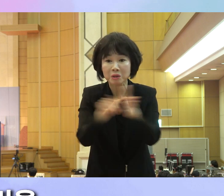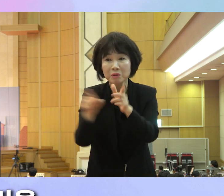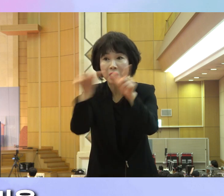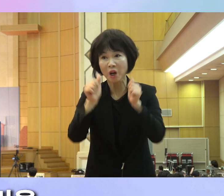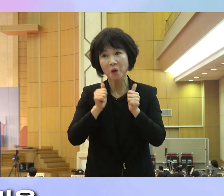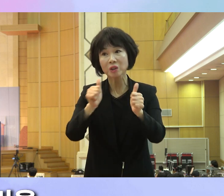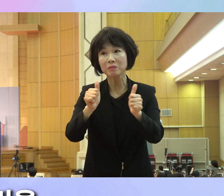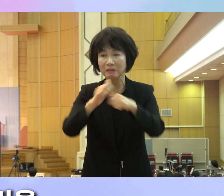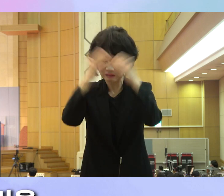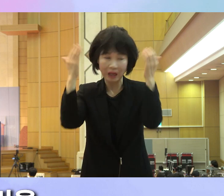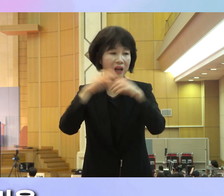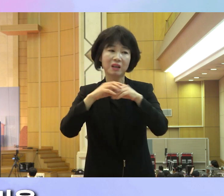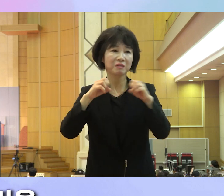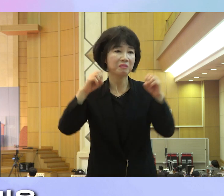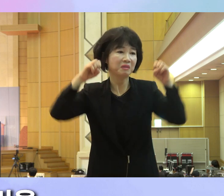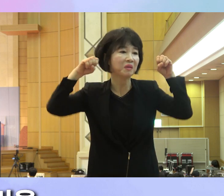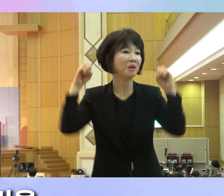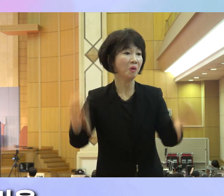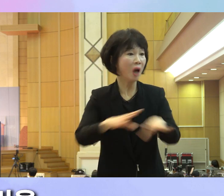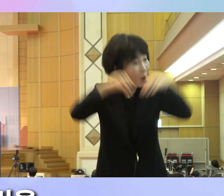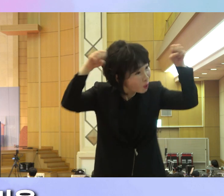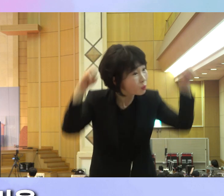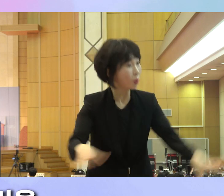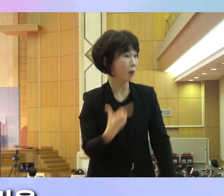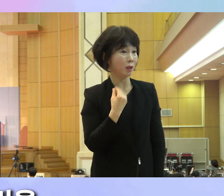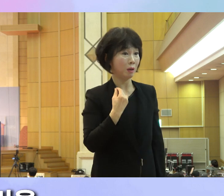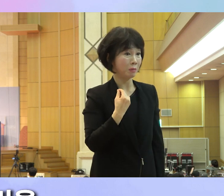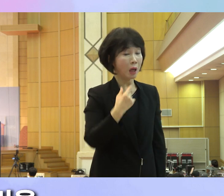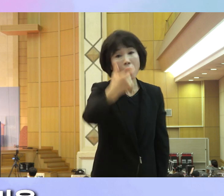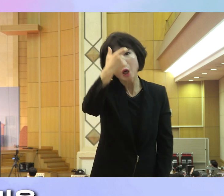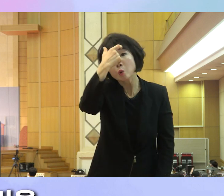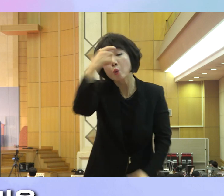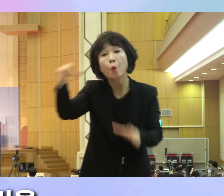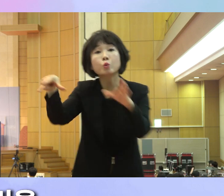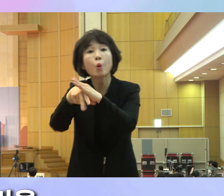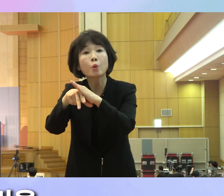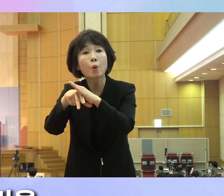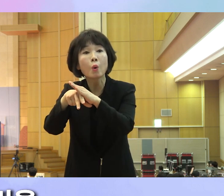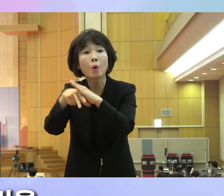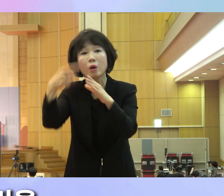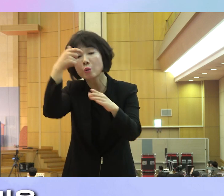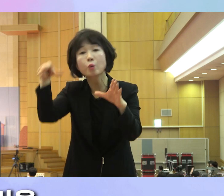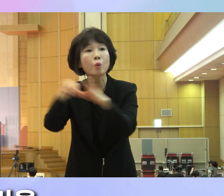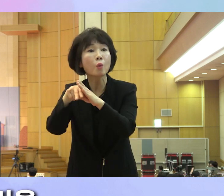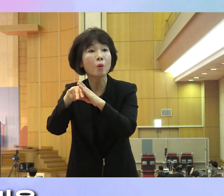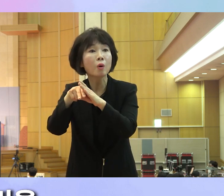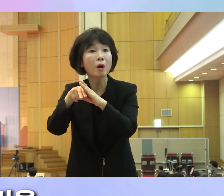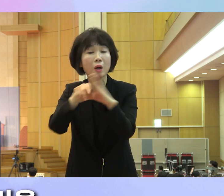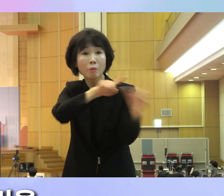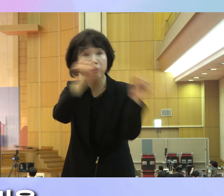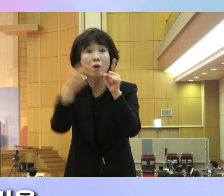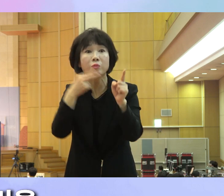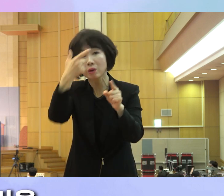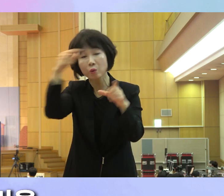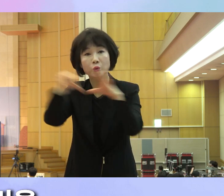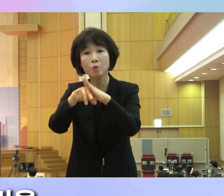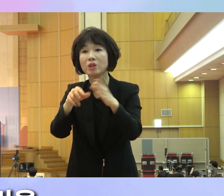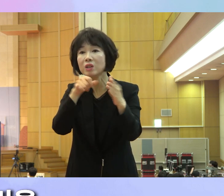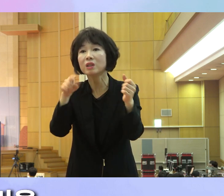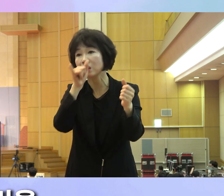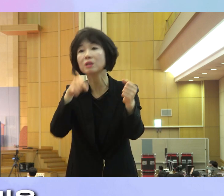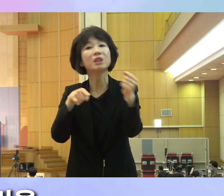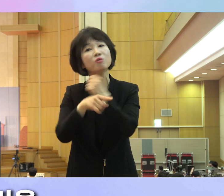생활합니까? 도대체 기독교라고 하는 기독교가 왜 있습니까? 그리고 사람들이 부활이 없다고